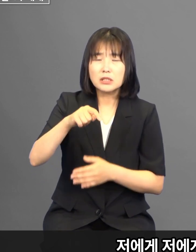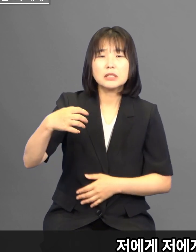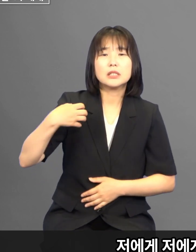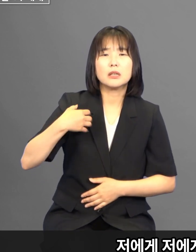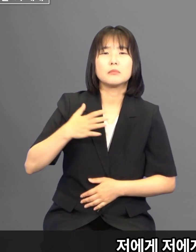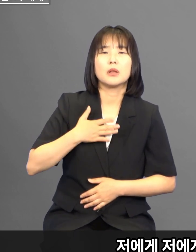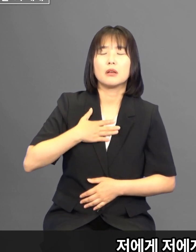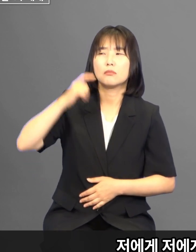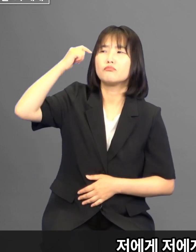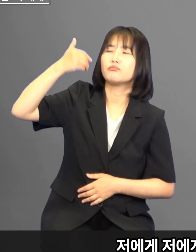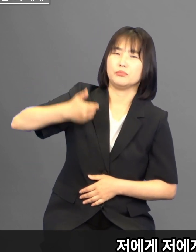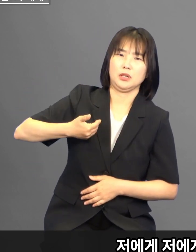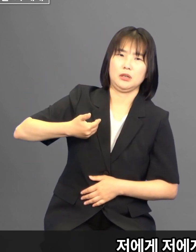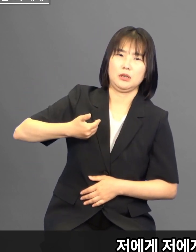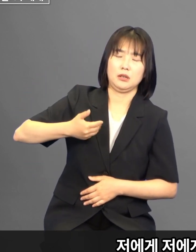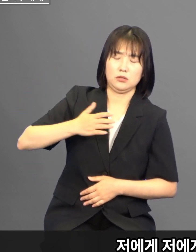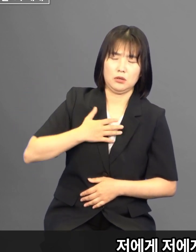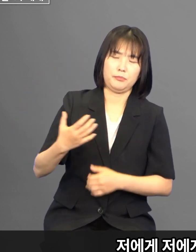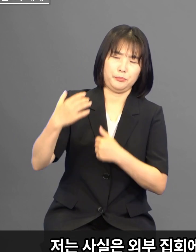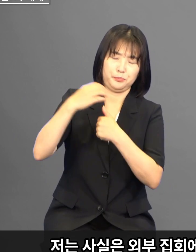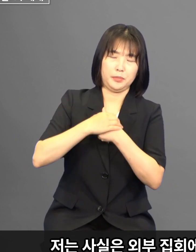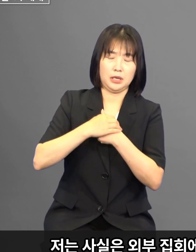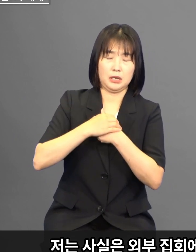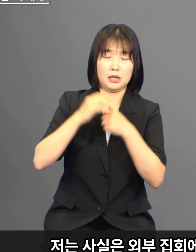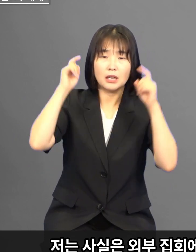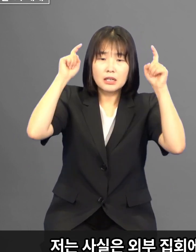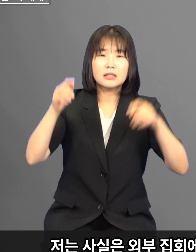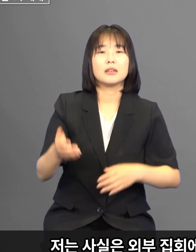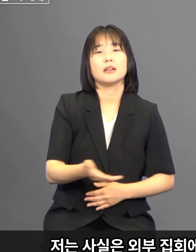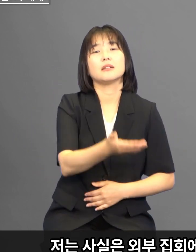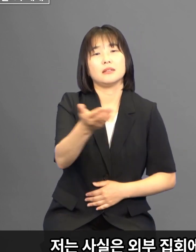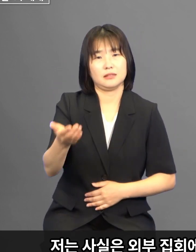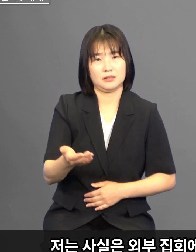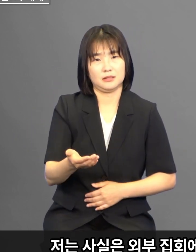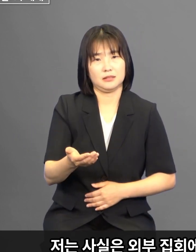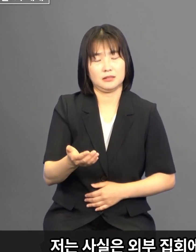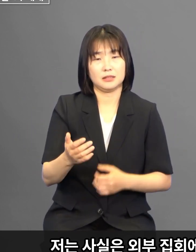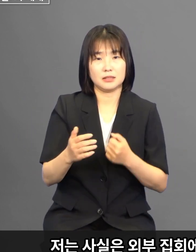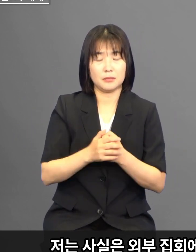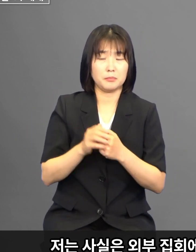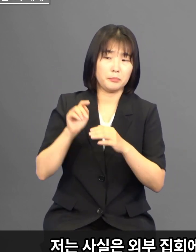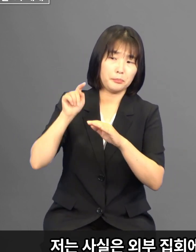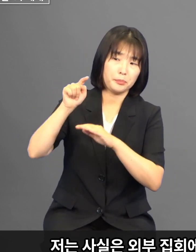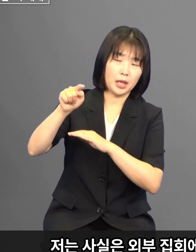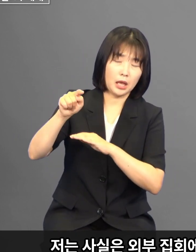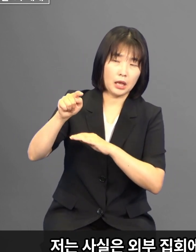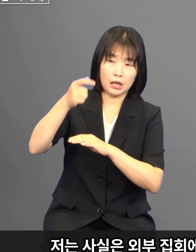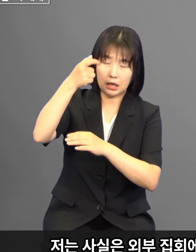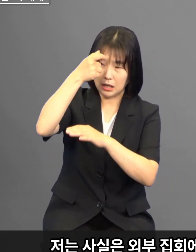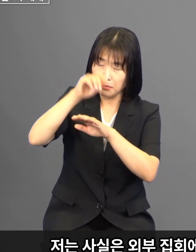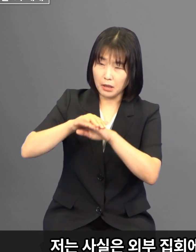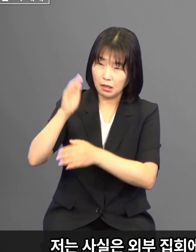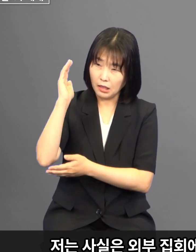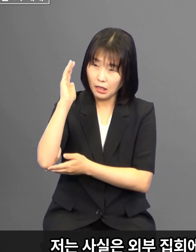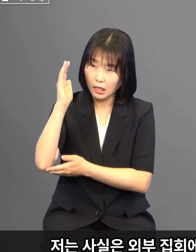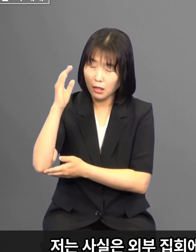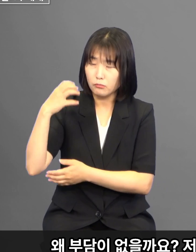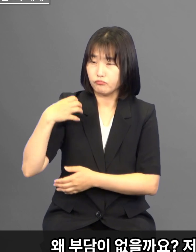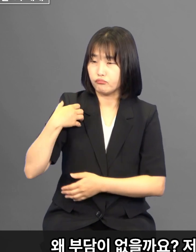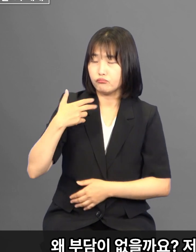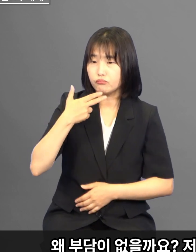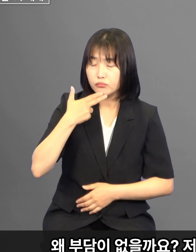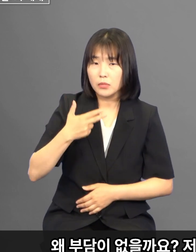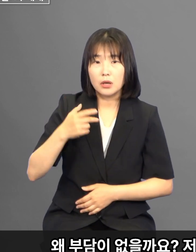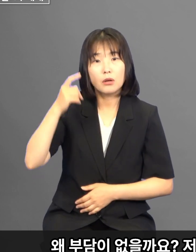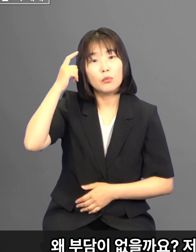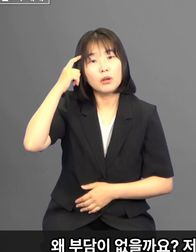저에게 맡겨주신 양들입니다. 그래서 저는 사실은 외부 집회에 가면 큰 부담은 없어요. 이상하죠? 왜